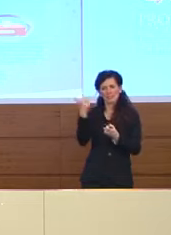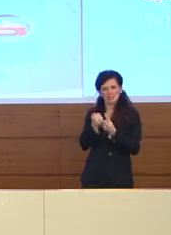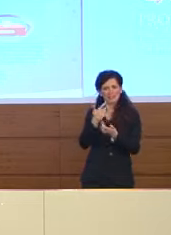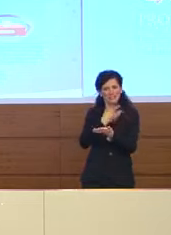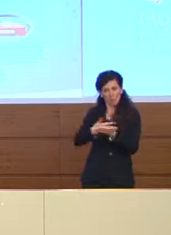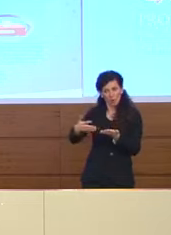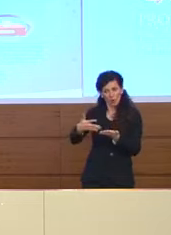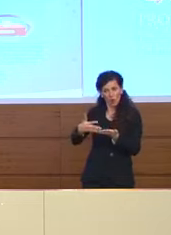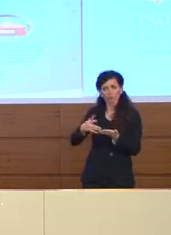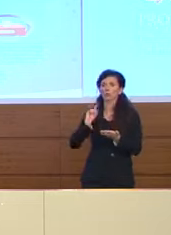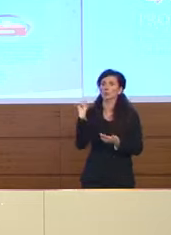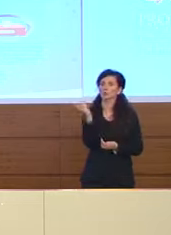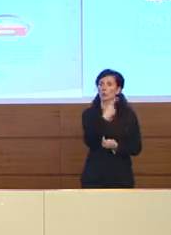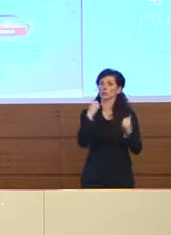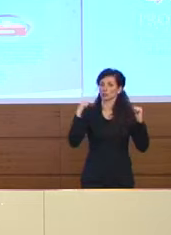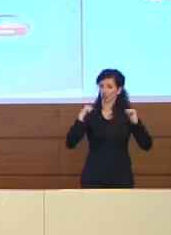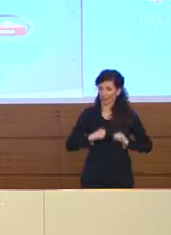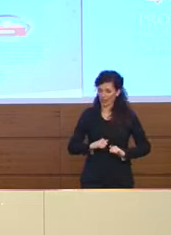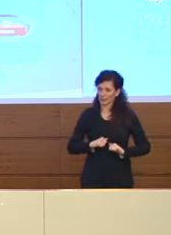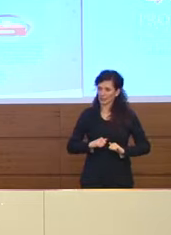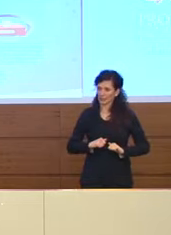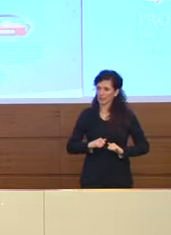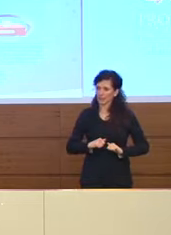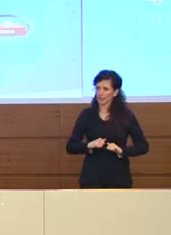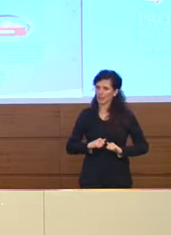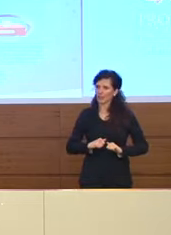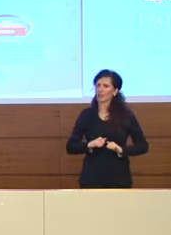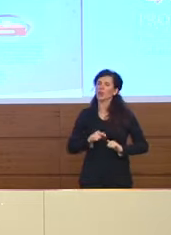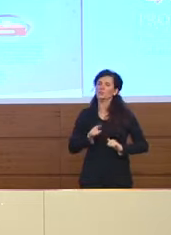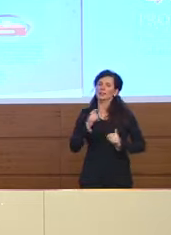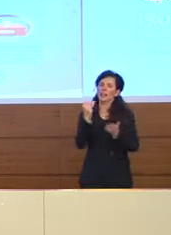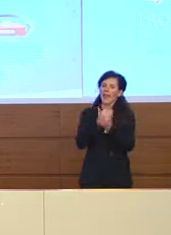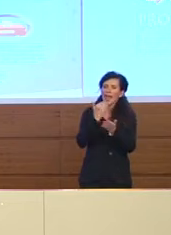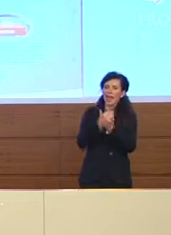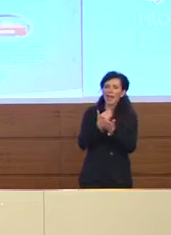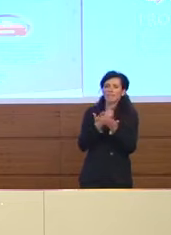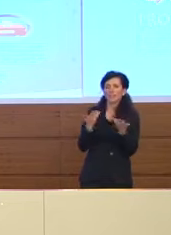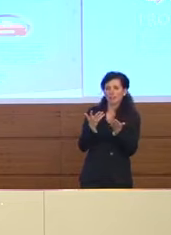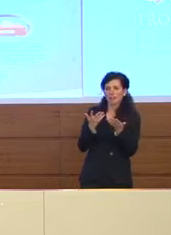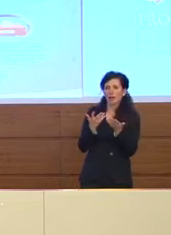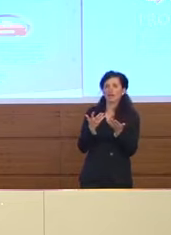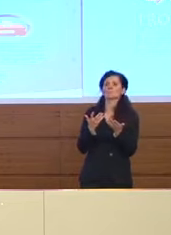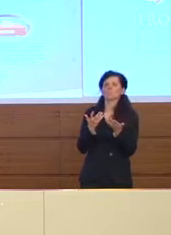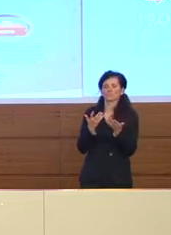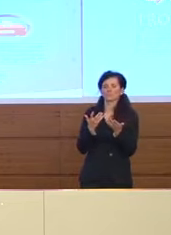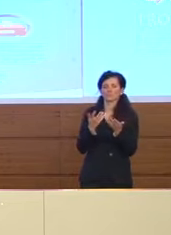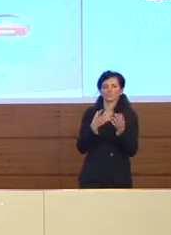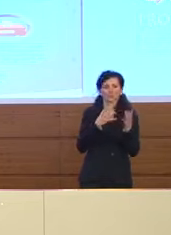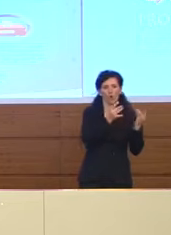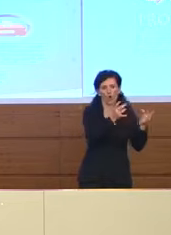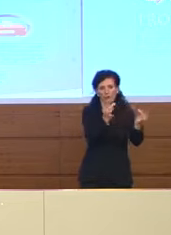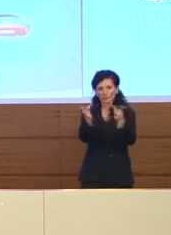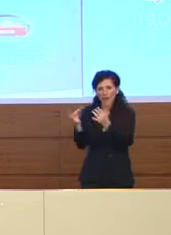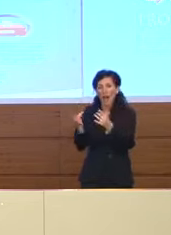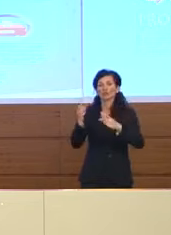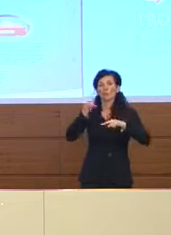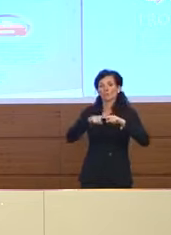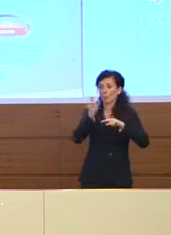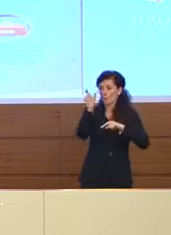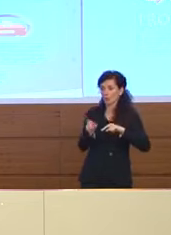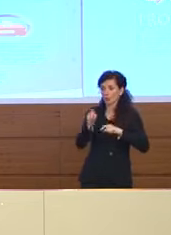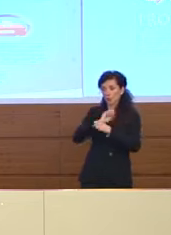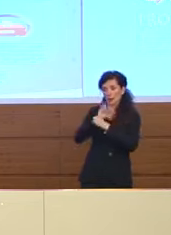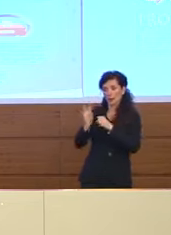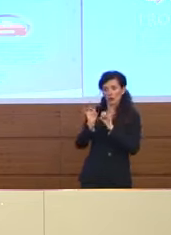cittadini per magari cercare di isolare il più possibile eventuali positivi ovviamente dovrebbero poi fare il tampone